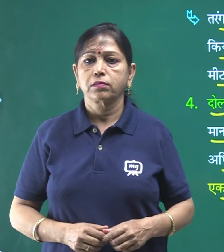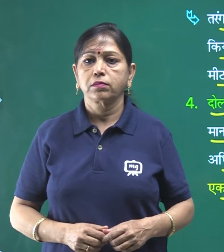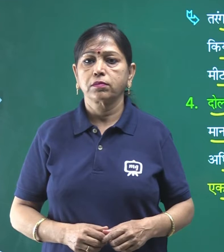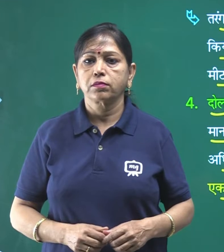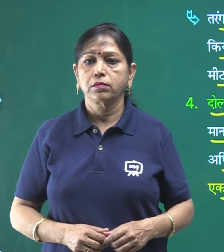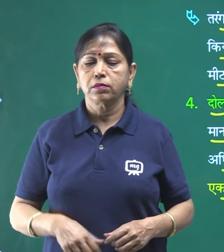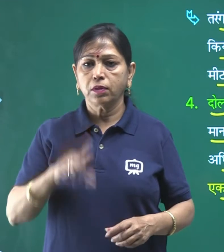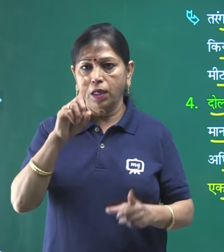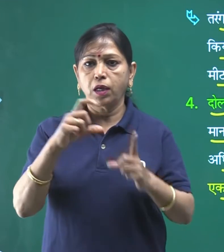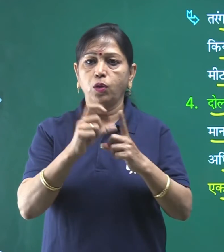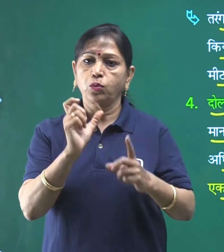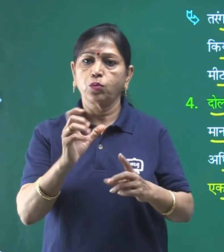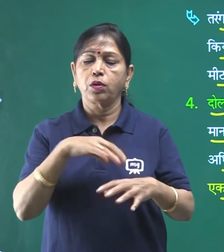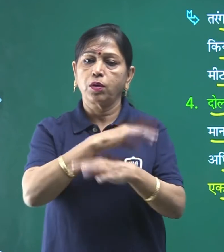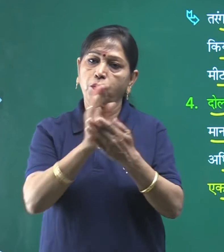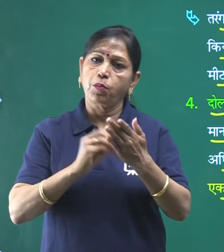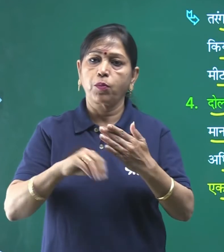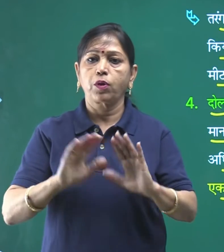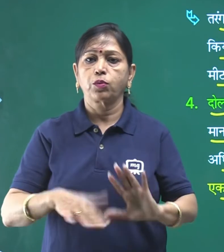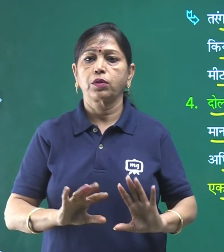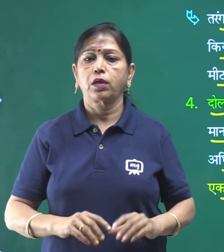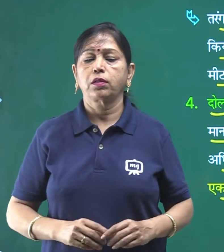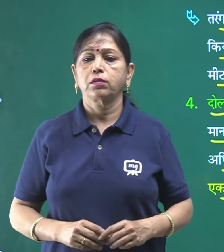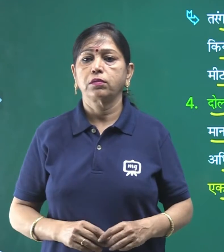एक दोलन पूरा होता है।